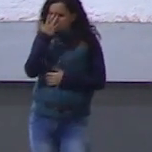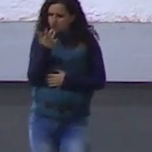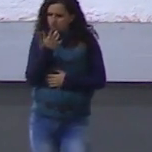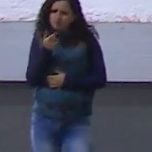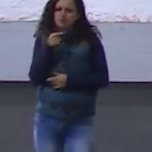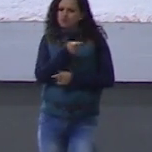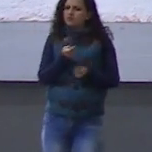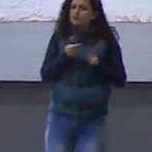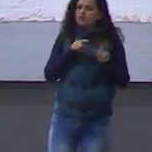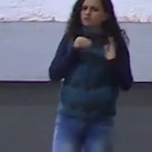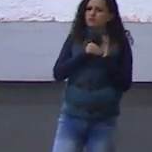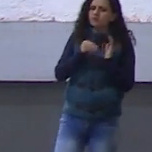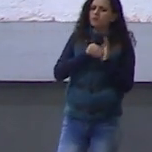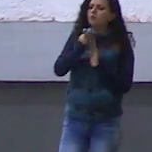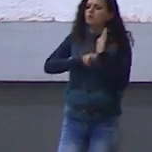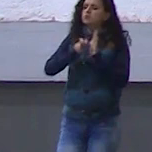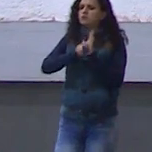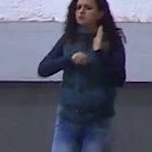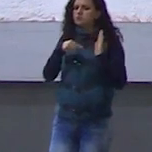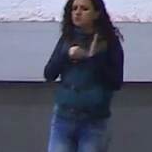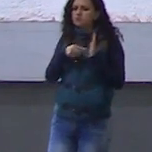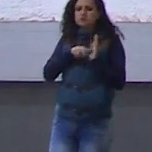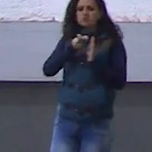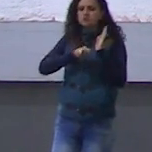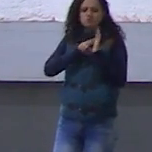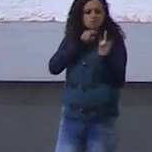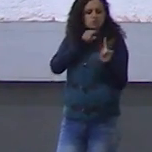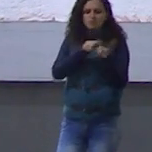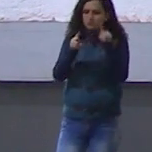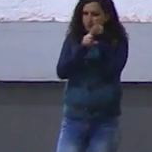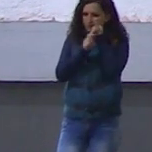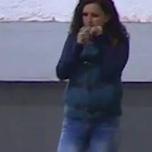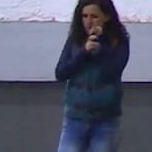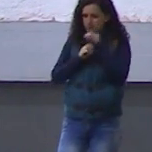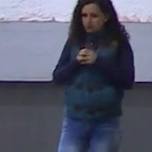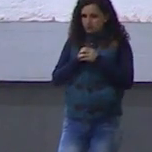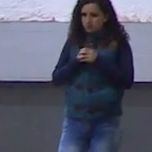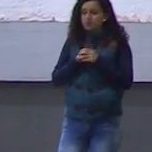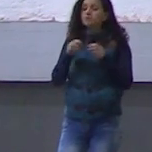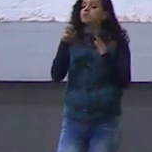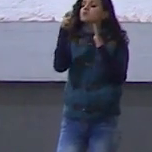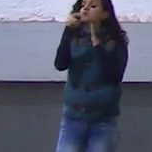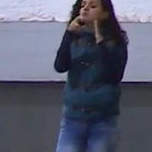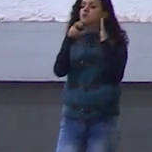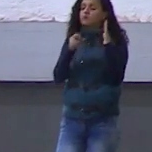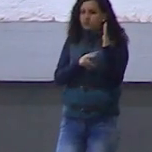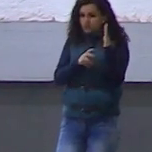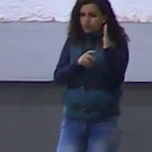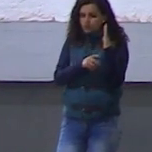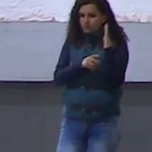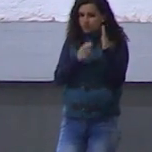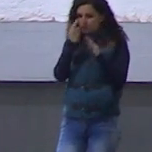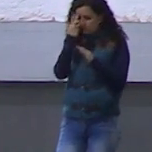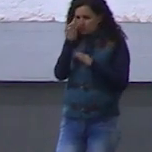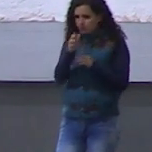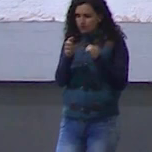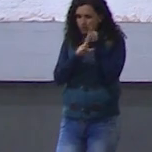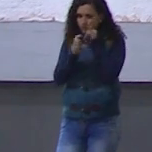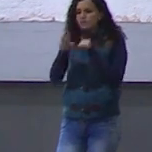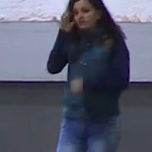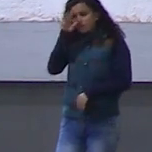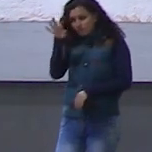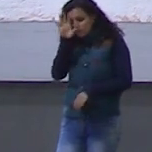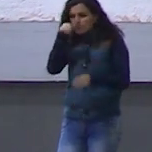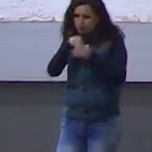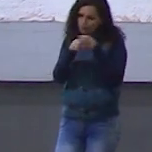porque había teoría sobre la ciencia seminario lógica las ciencias filosofía